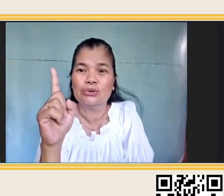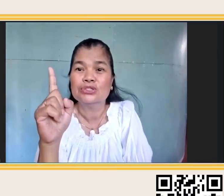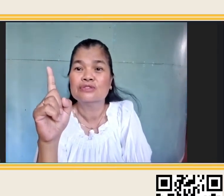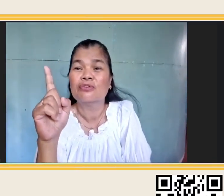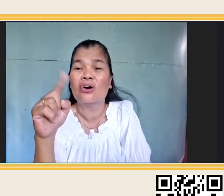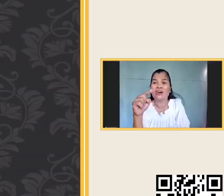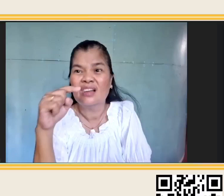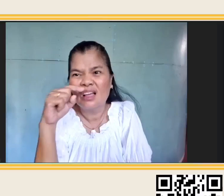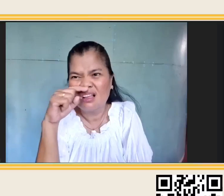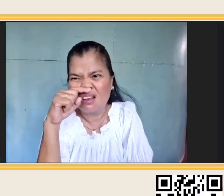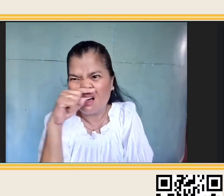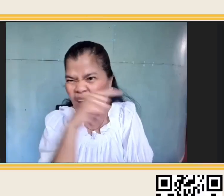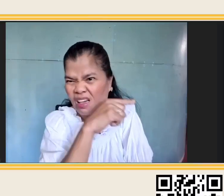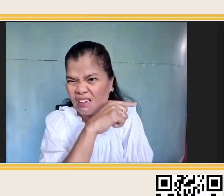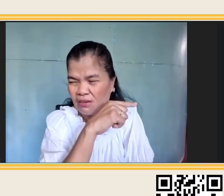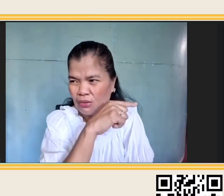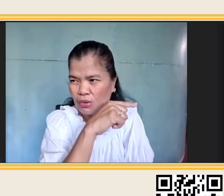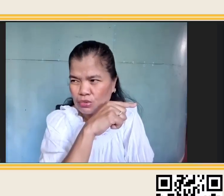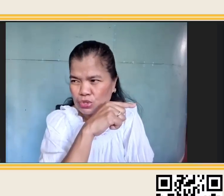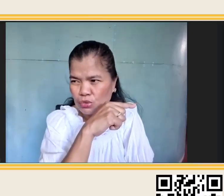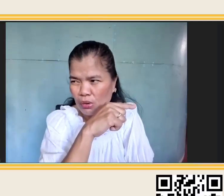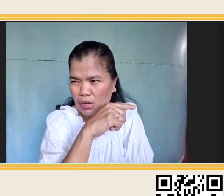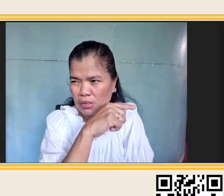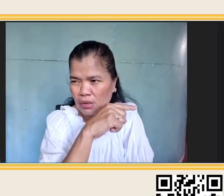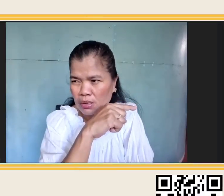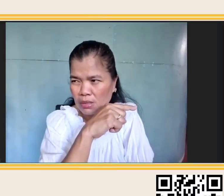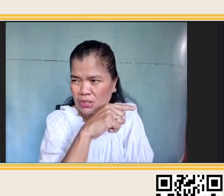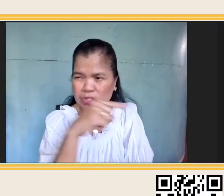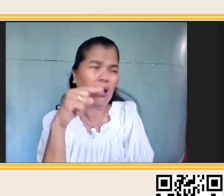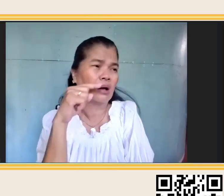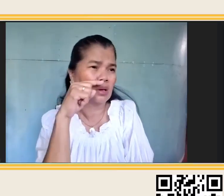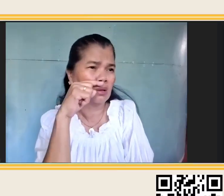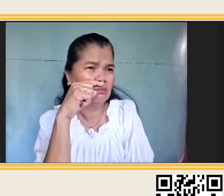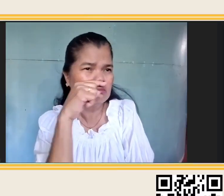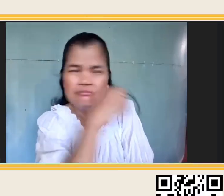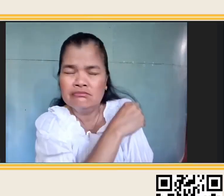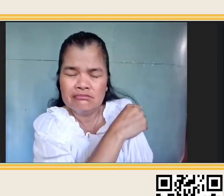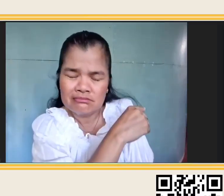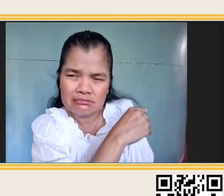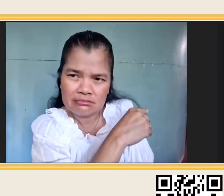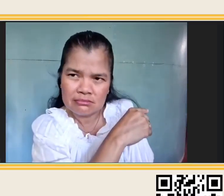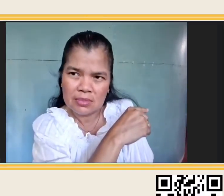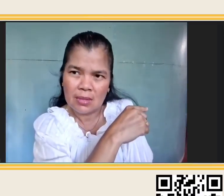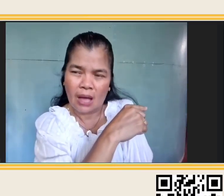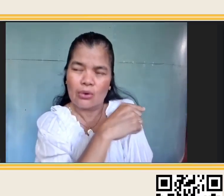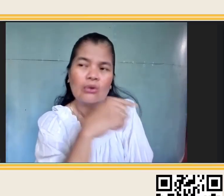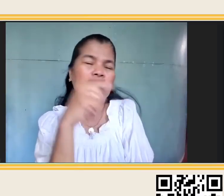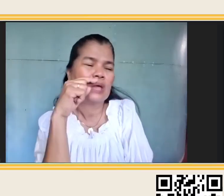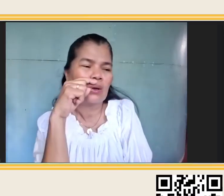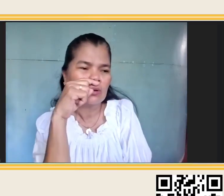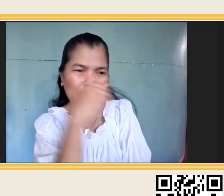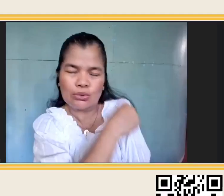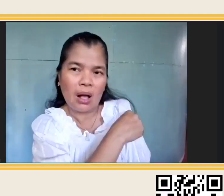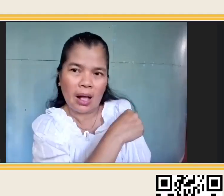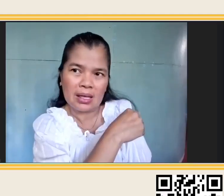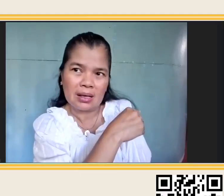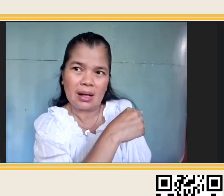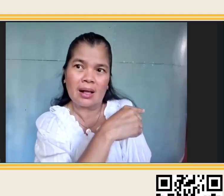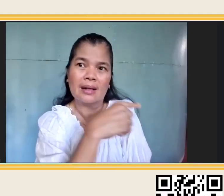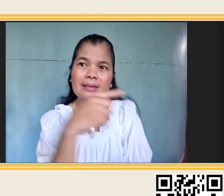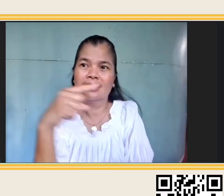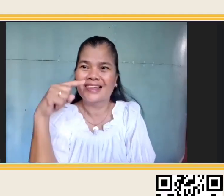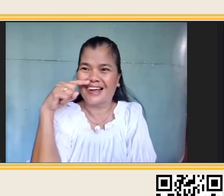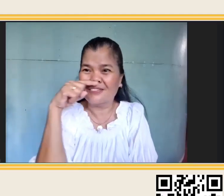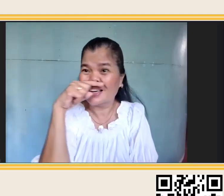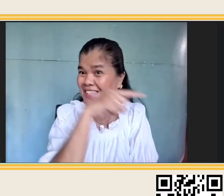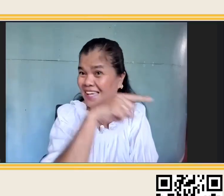also used for lie. Pag sinungaling ka na naman sa akin. Ayoko na sa'yo, sinungaling